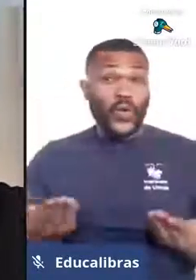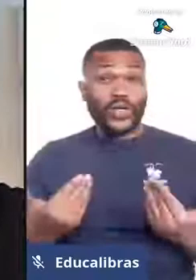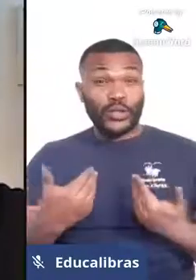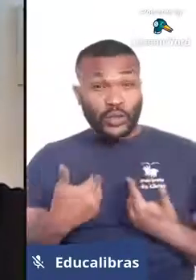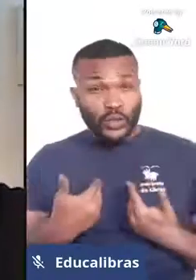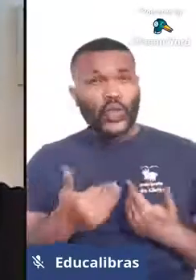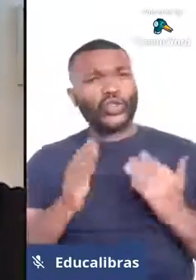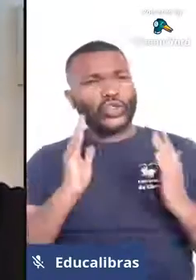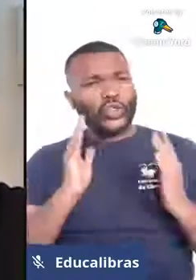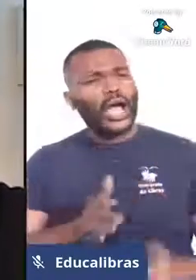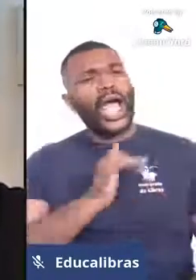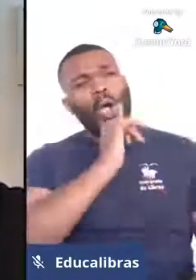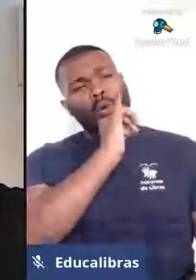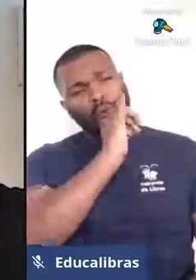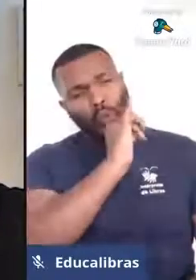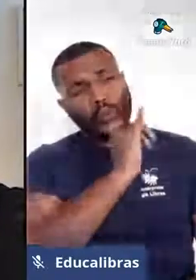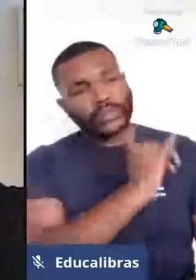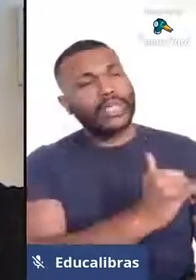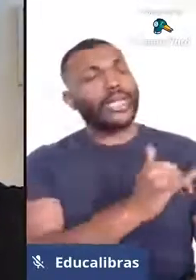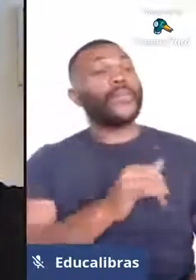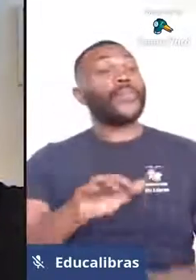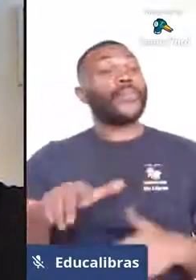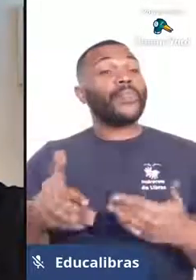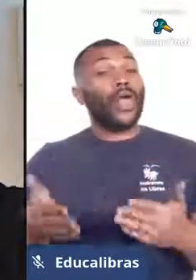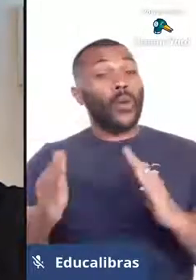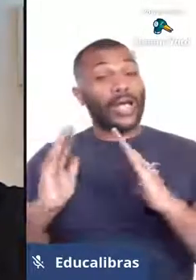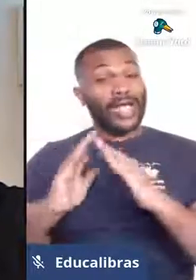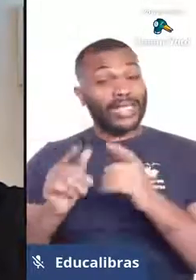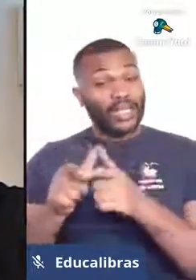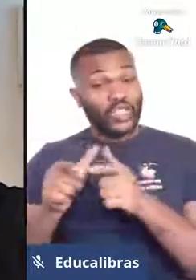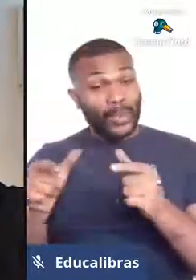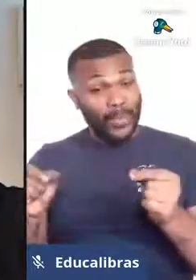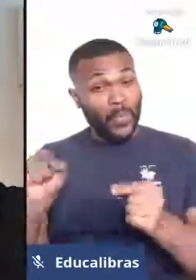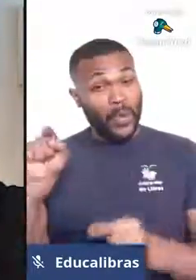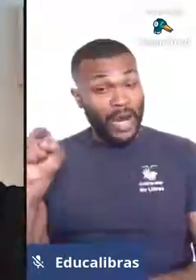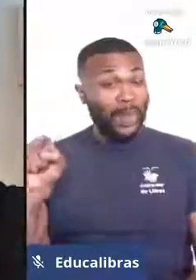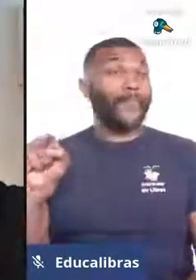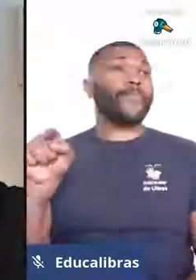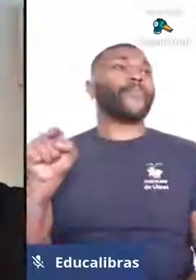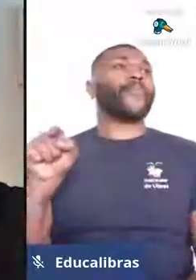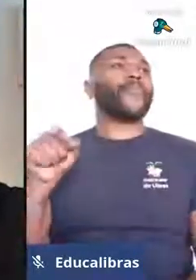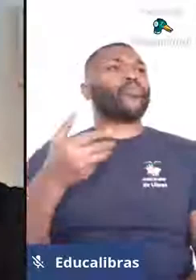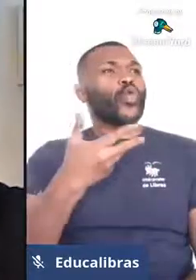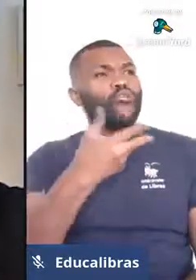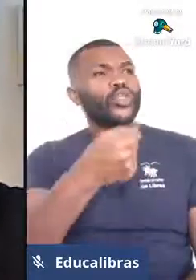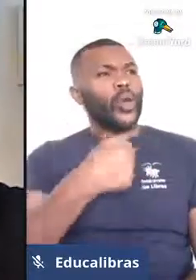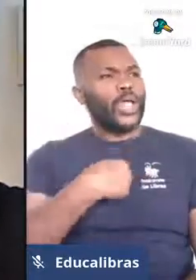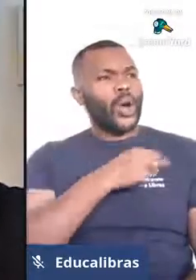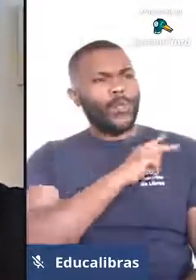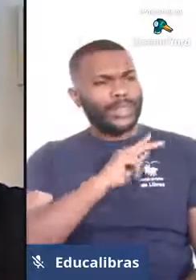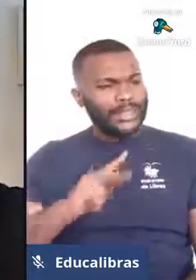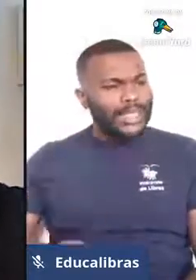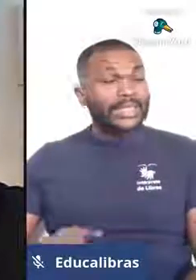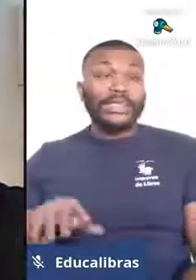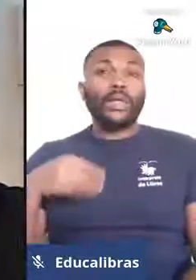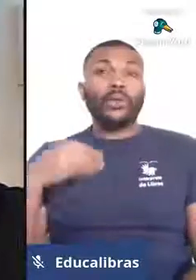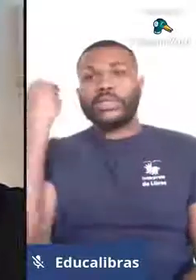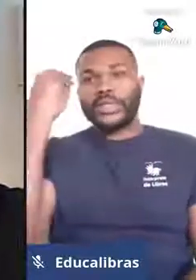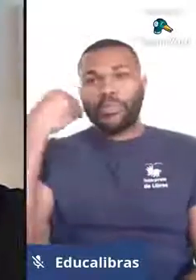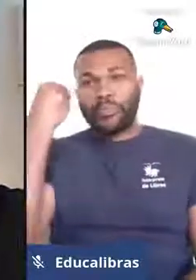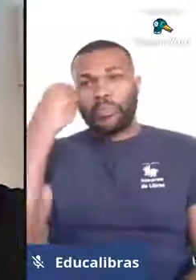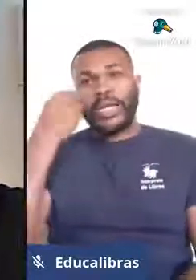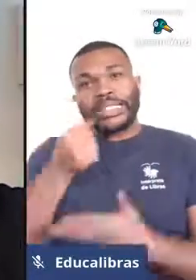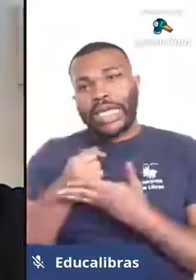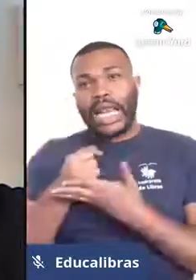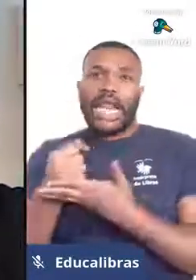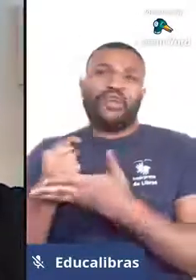então isso, a Japan House, quando me traz para ser seu presidente, ela leva esse pacote junto para o bem e para o mal.